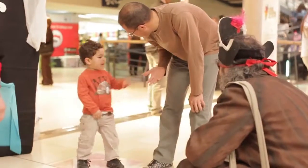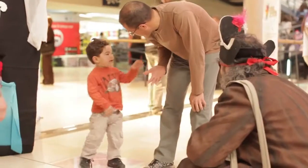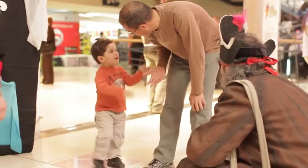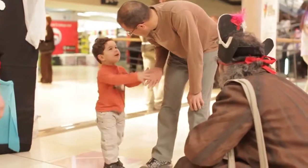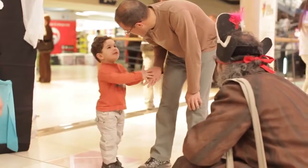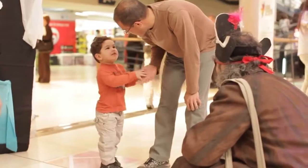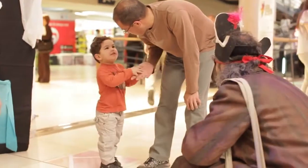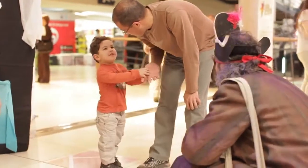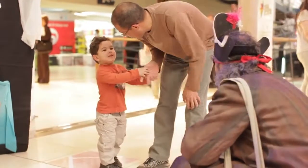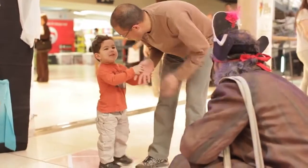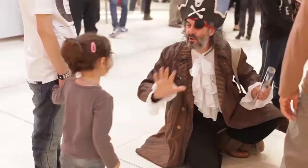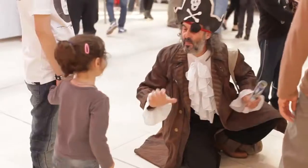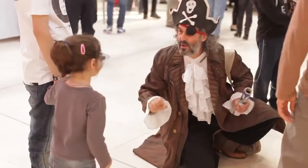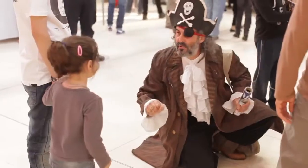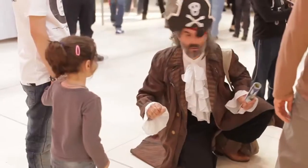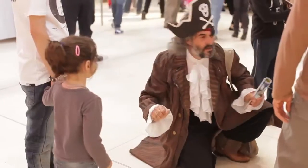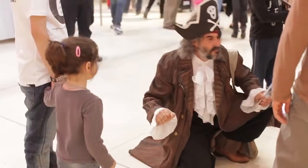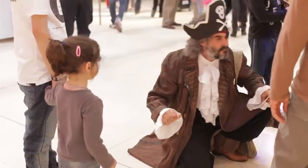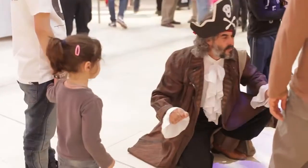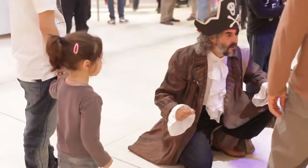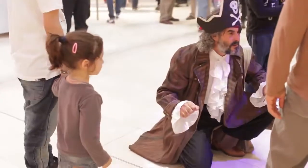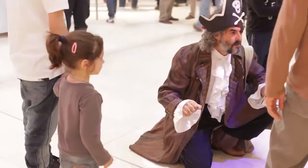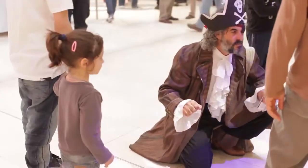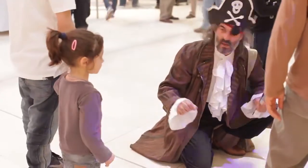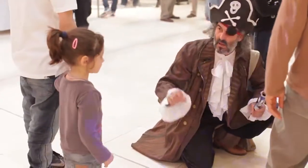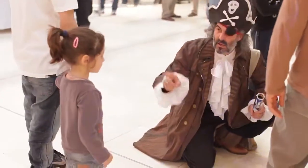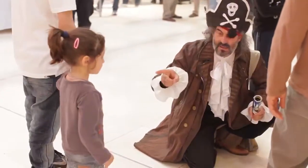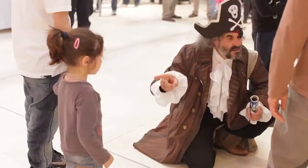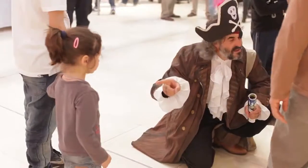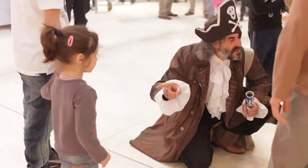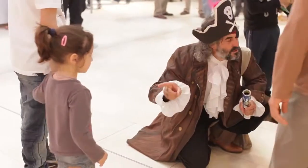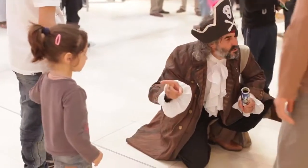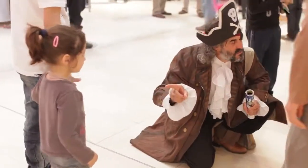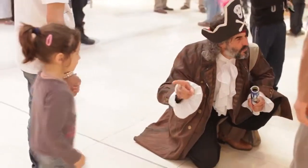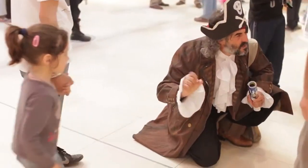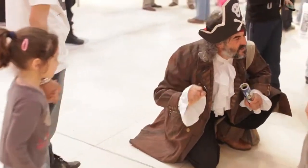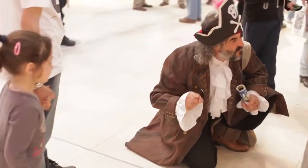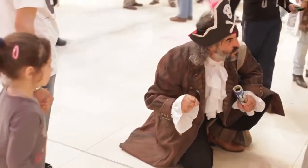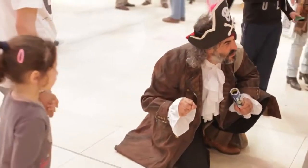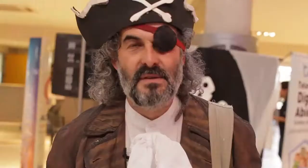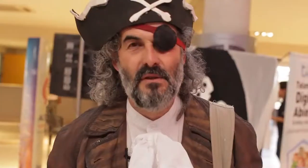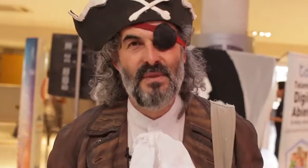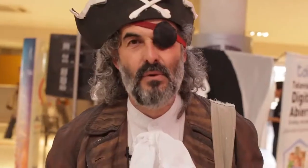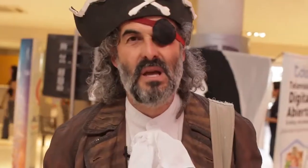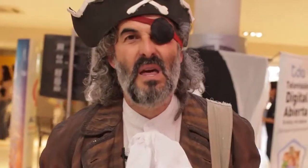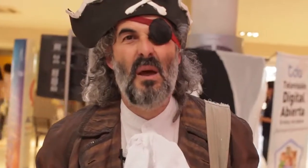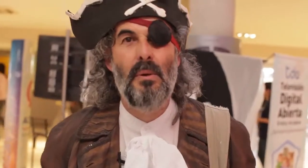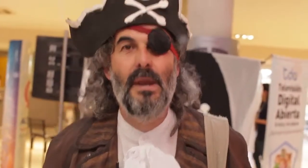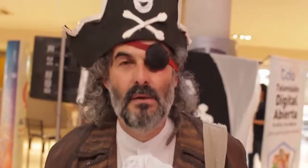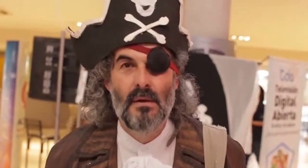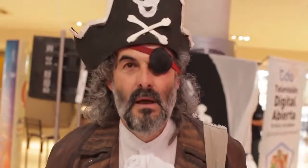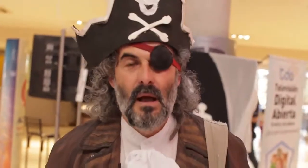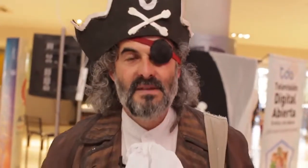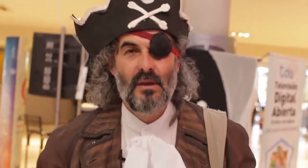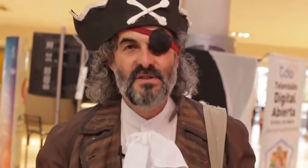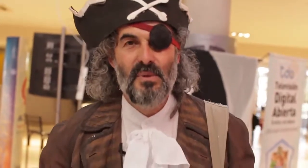bajar acá y armarlo. Y si lo armamos, yo tengo la posibilidad de poder irme hoy del parche, no me tengo que quedar a vivir.